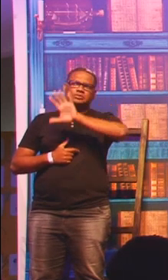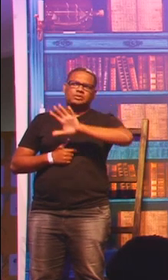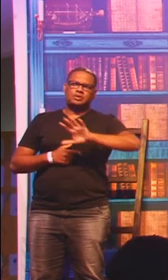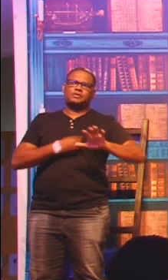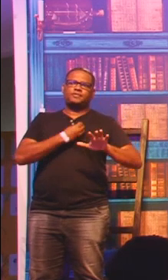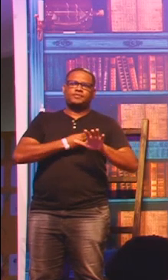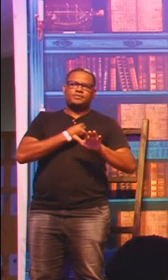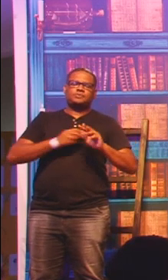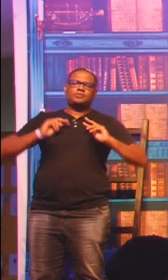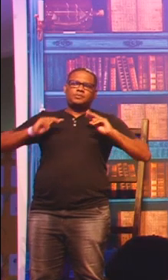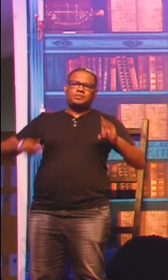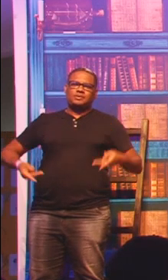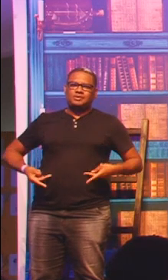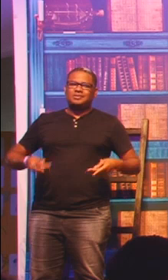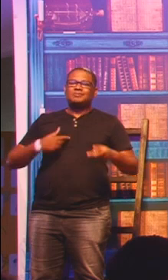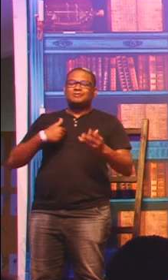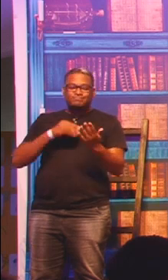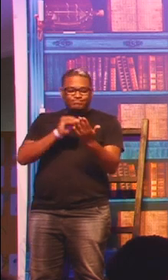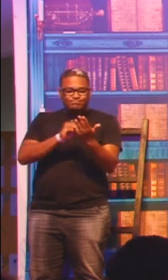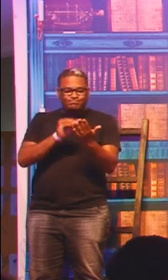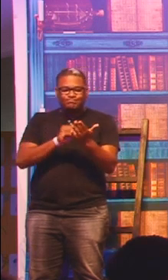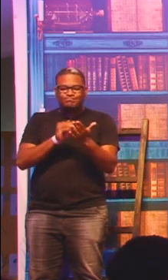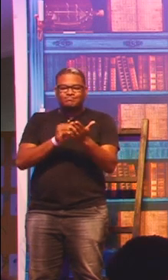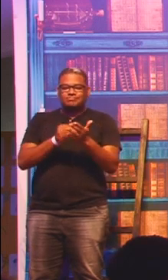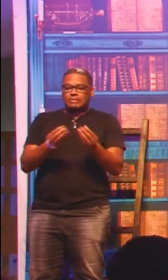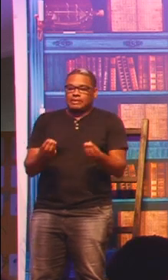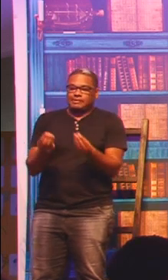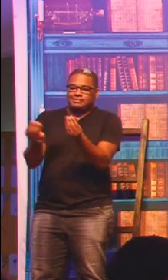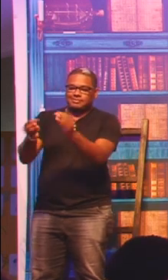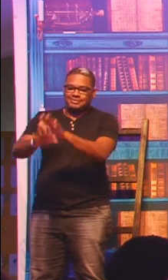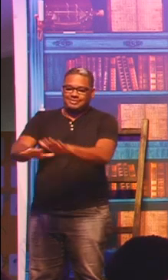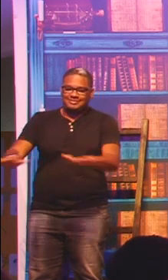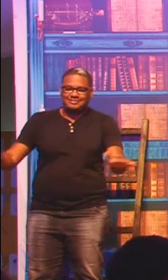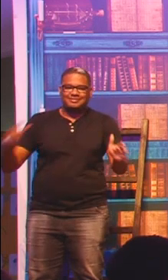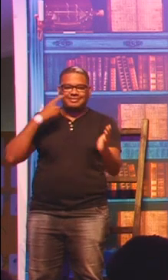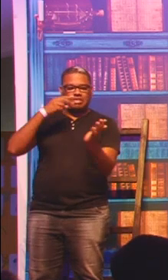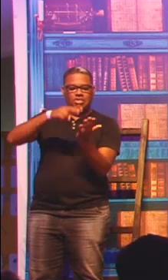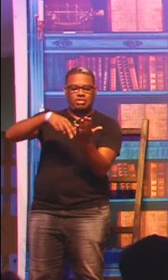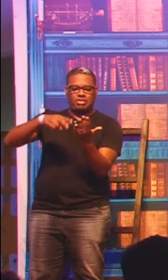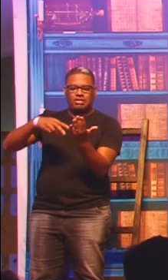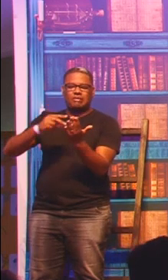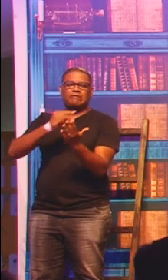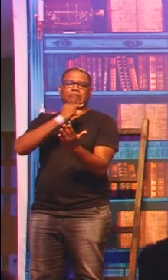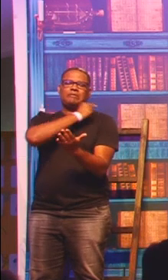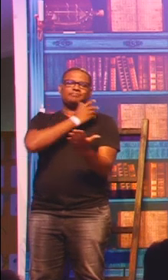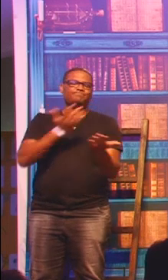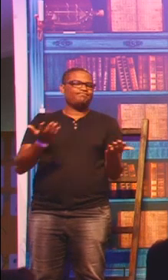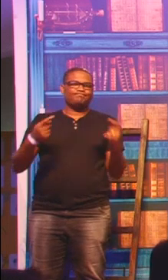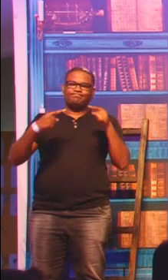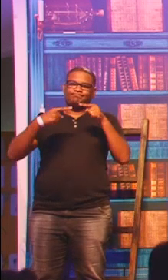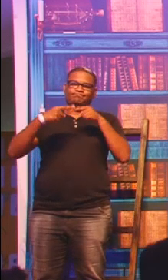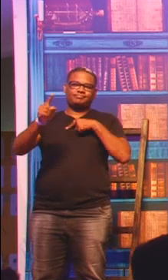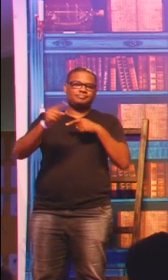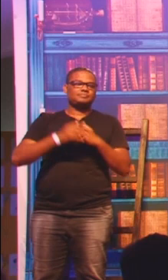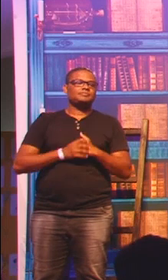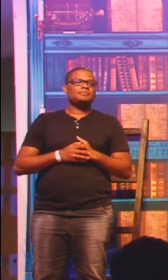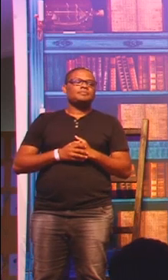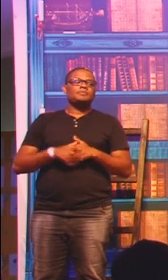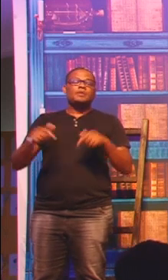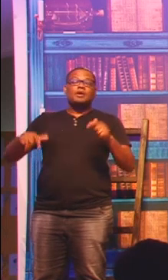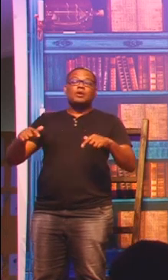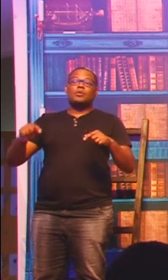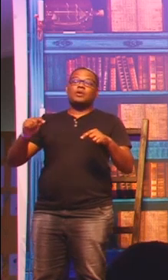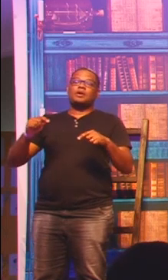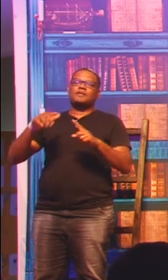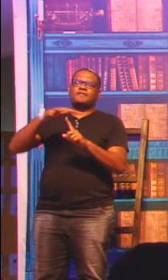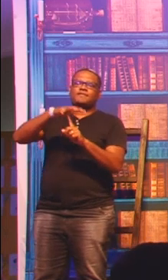aí uma deficiência na ordem que isso é apresentado. E veja só, a experiência de uma feira literária, e esse ano